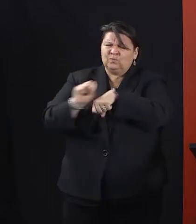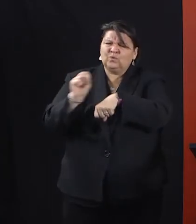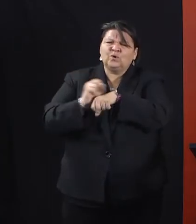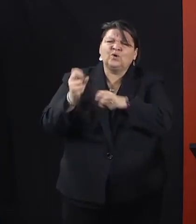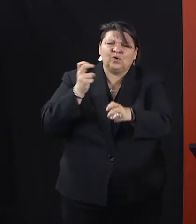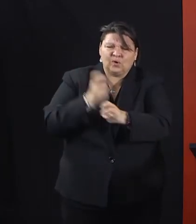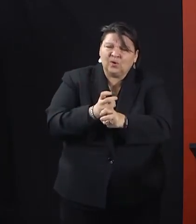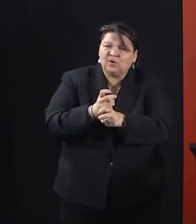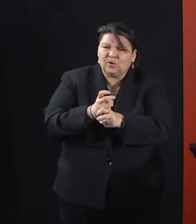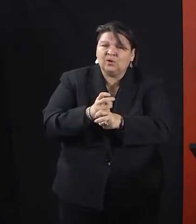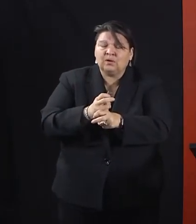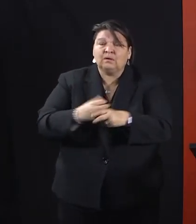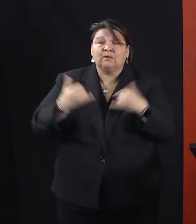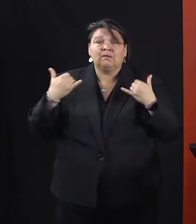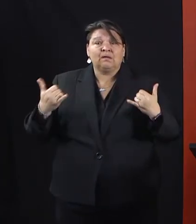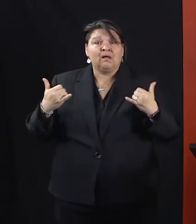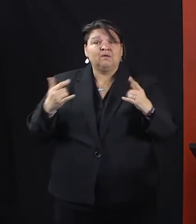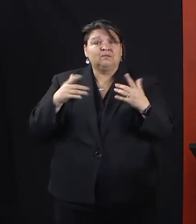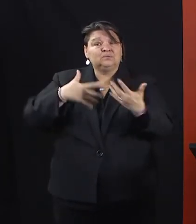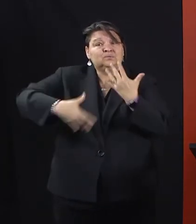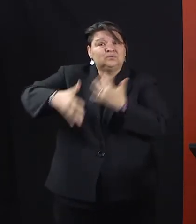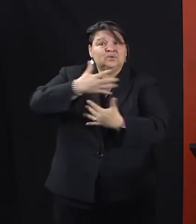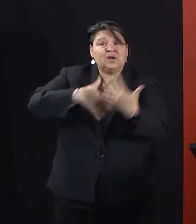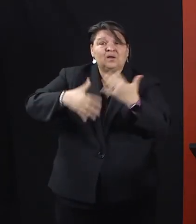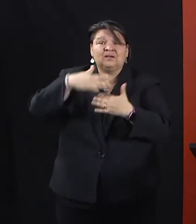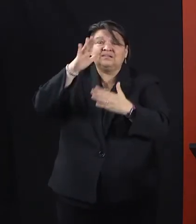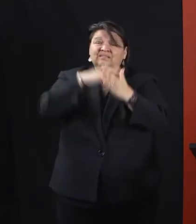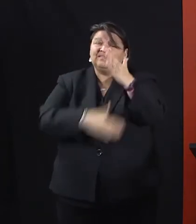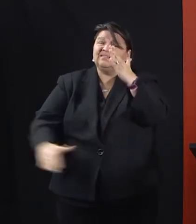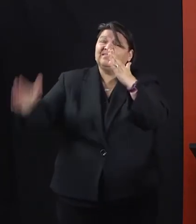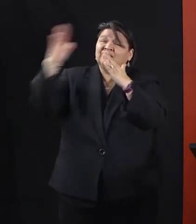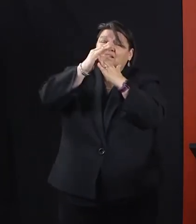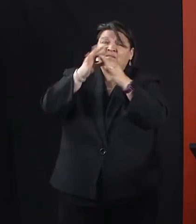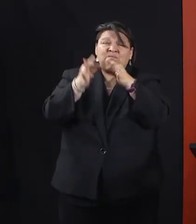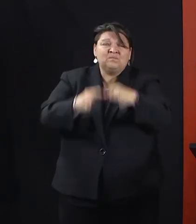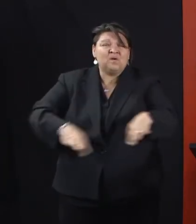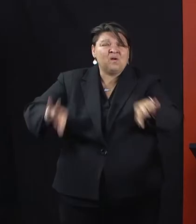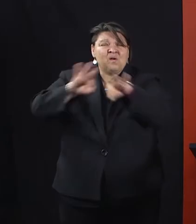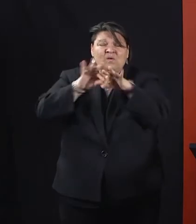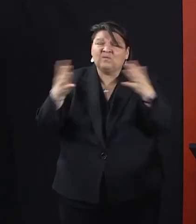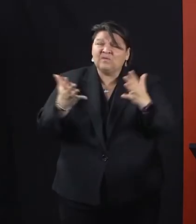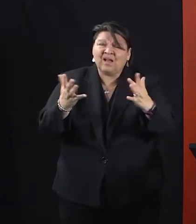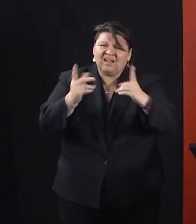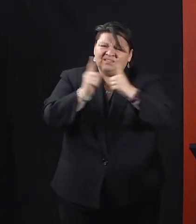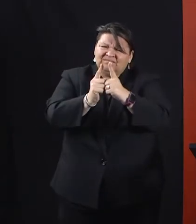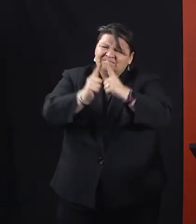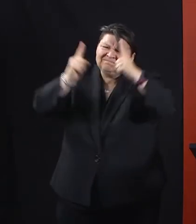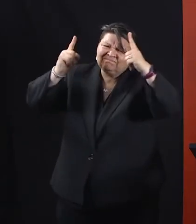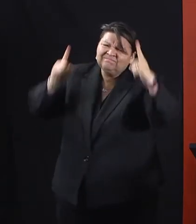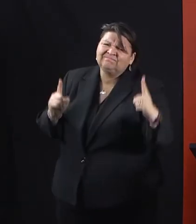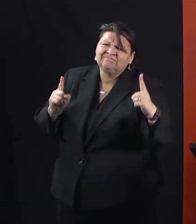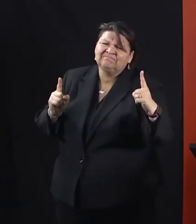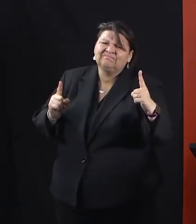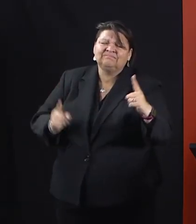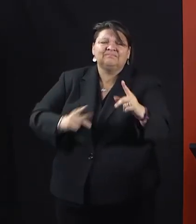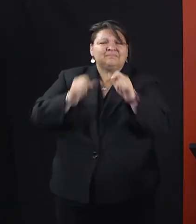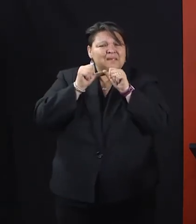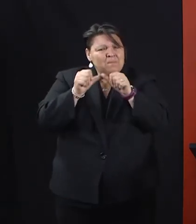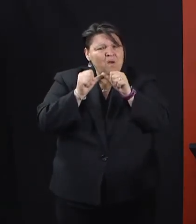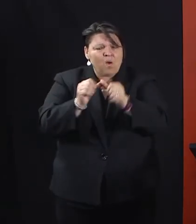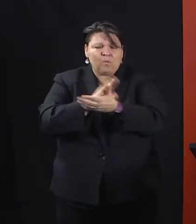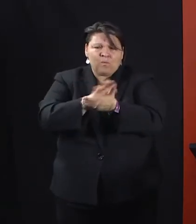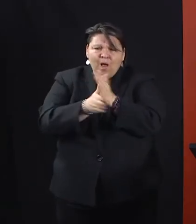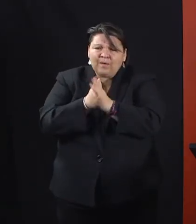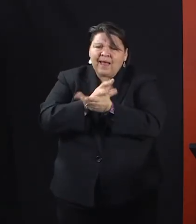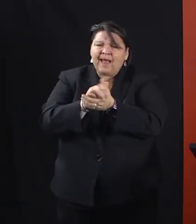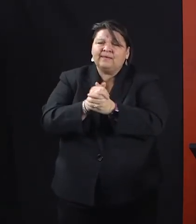practicing, canceling social gatherings, and maintaining diligent hygiene habits gets more and more important